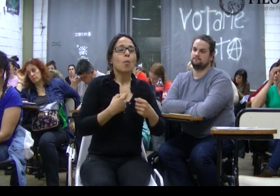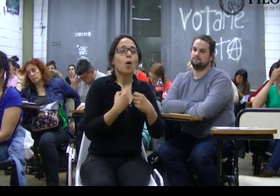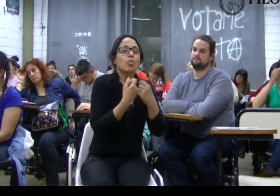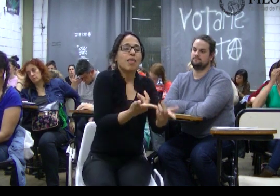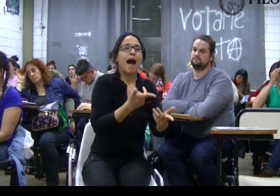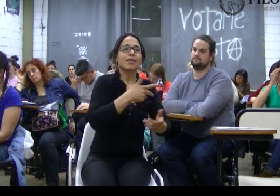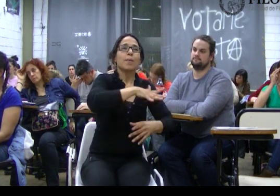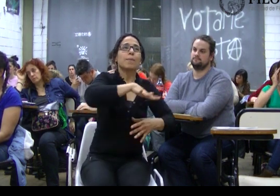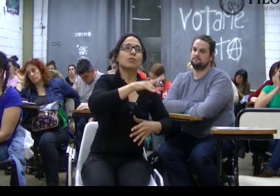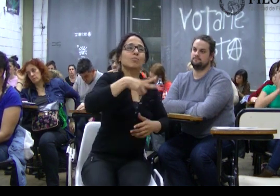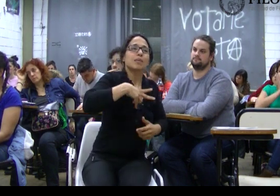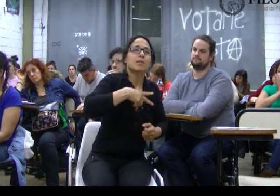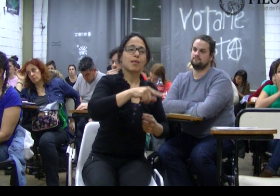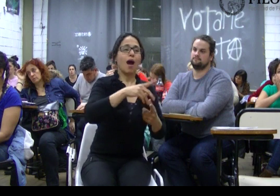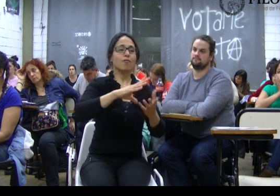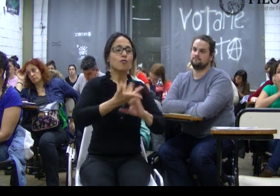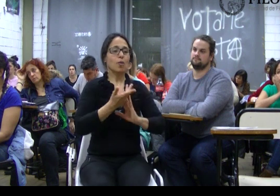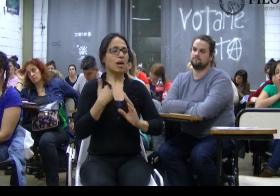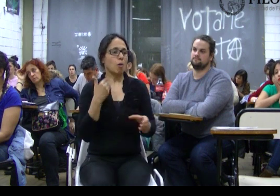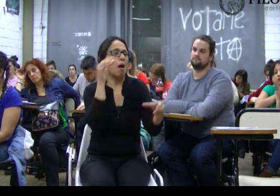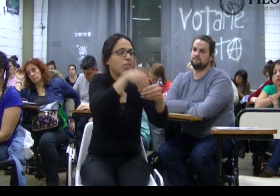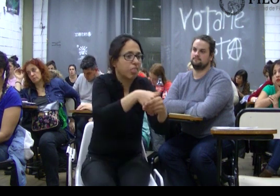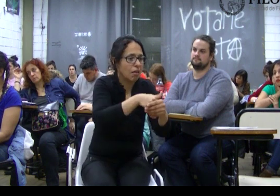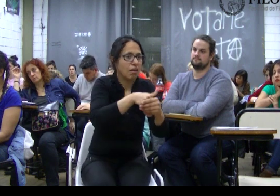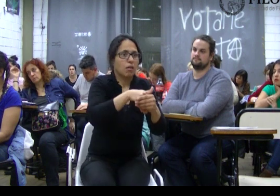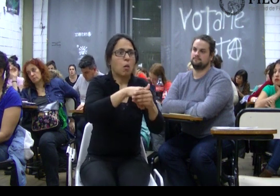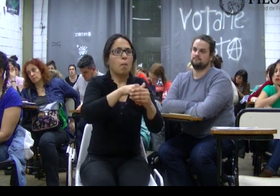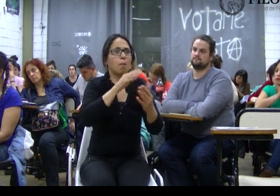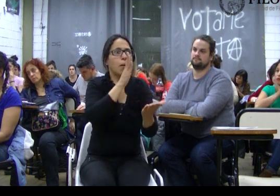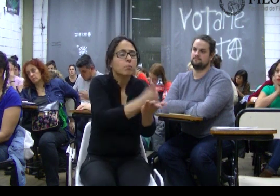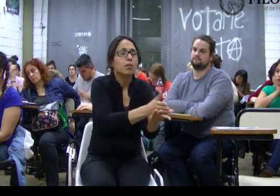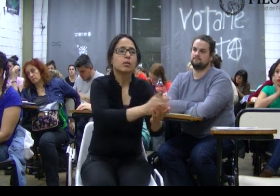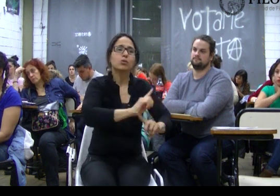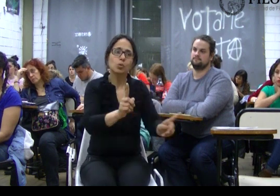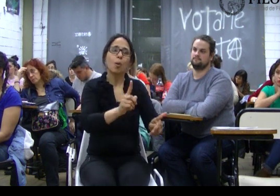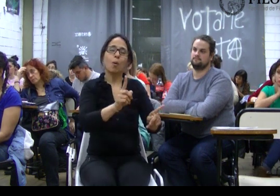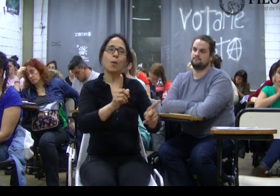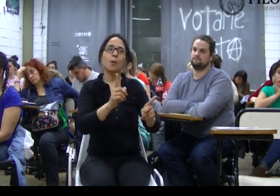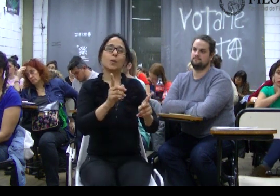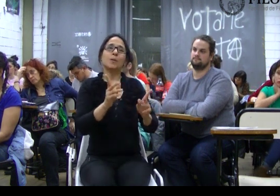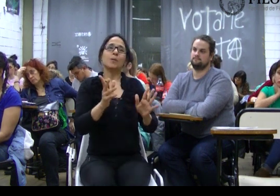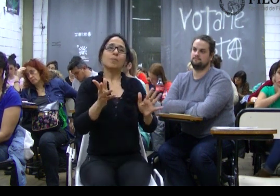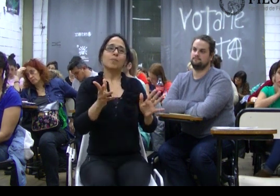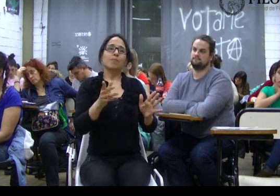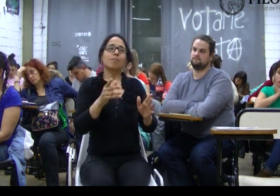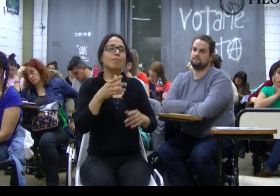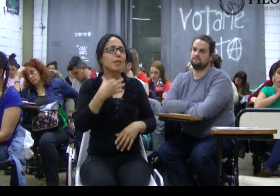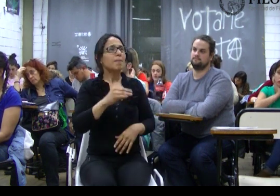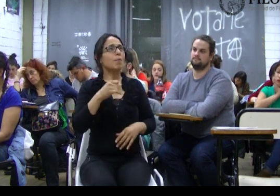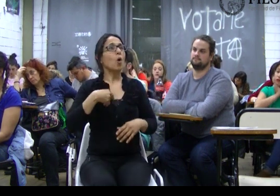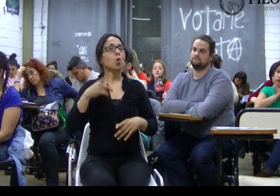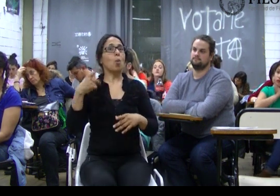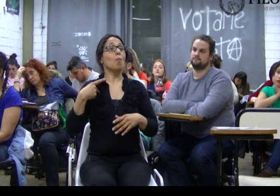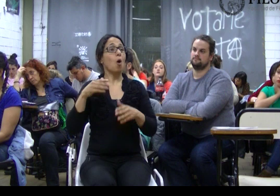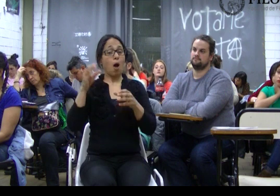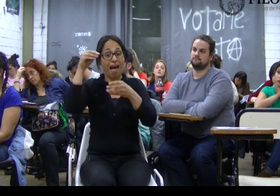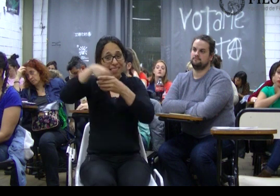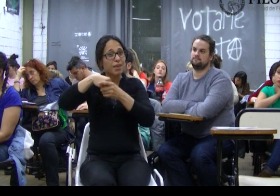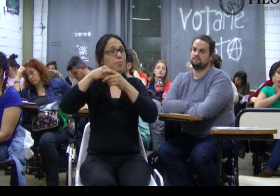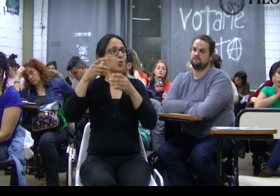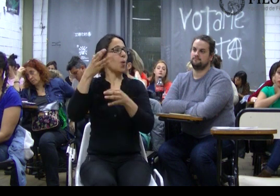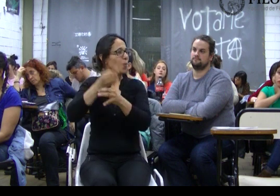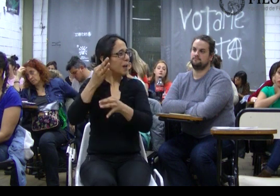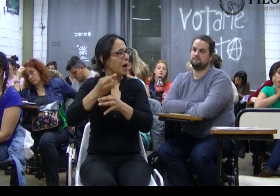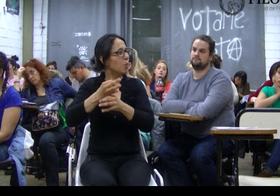Darnos un espacio de reflexión personal y también colectivo, institucional, para analizar cuál es el currículum oculto